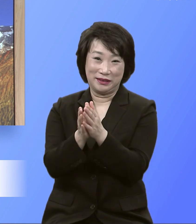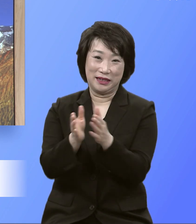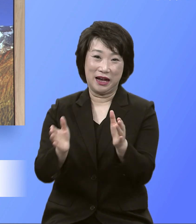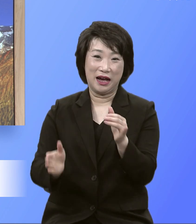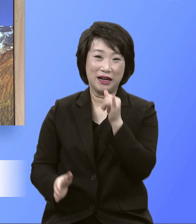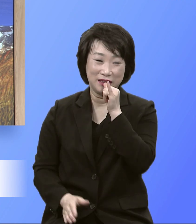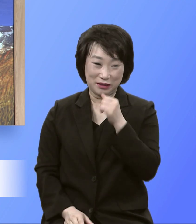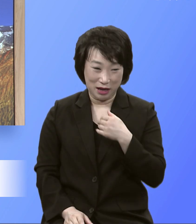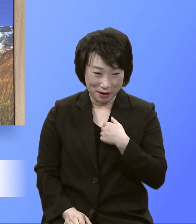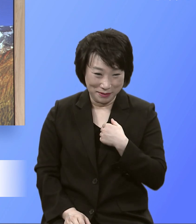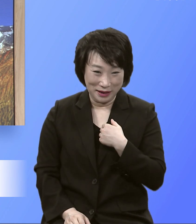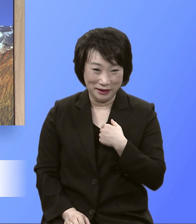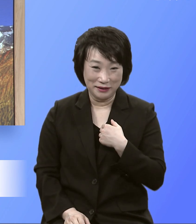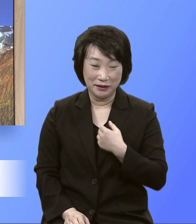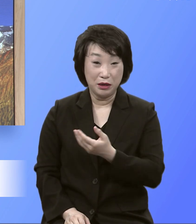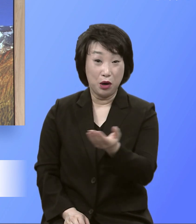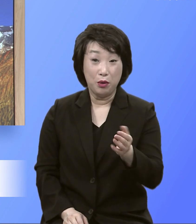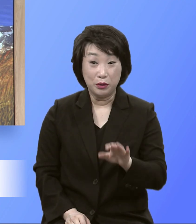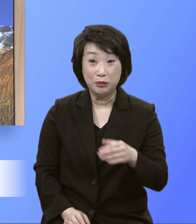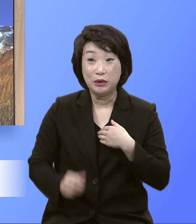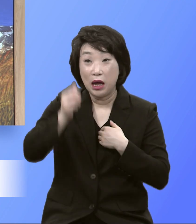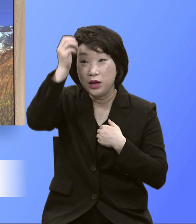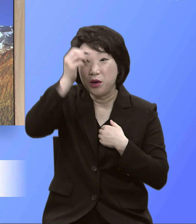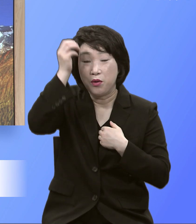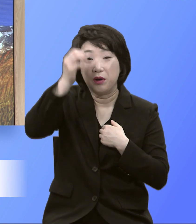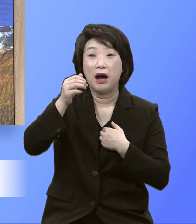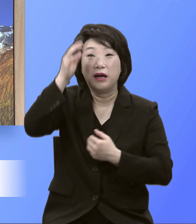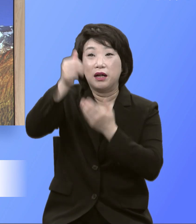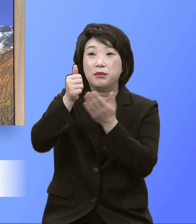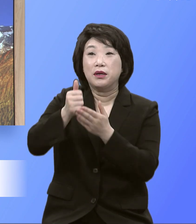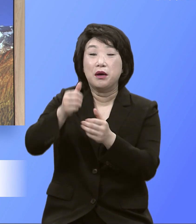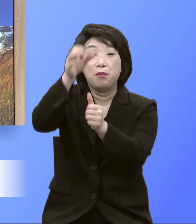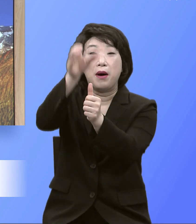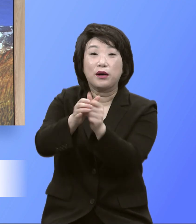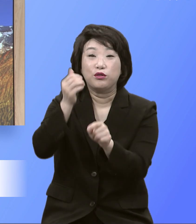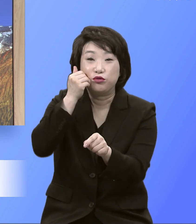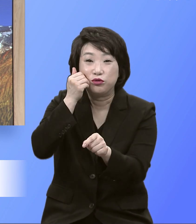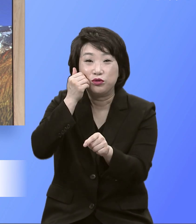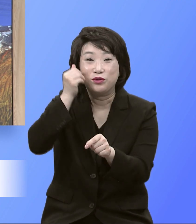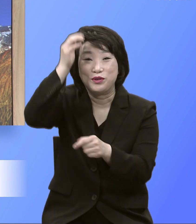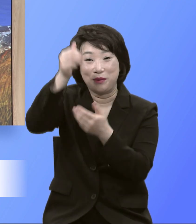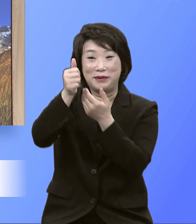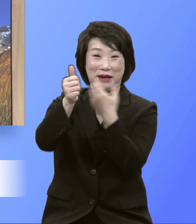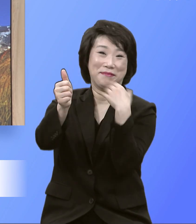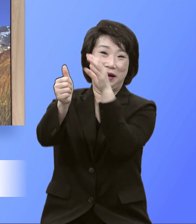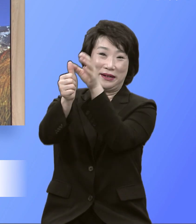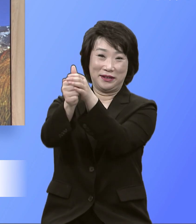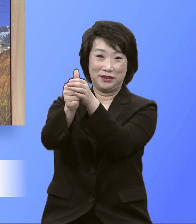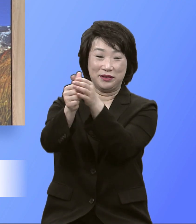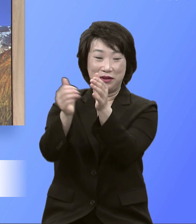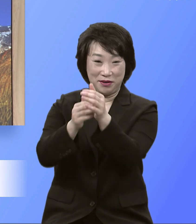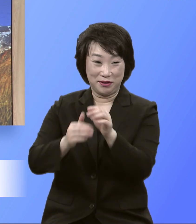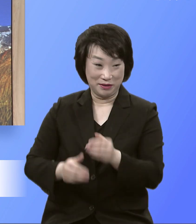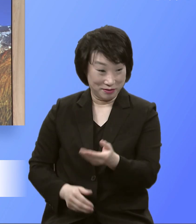시작한다. 그럼 내 영혼을 하나님은 누구에게 맡겼어요? 성령께 맡겼습니다.